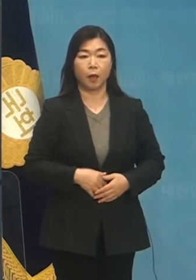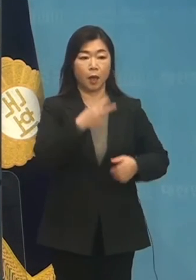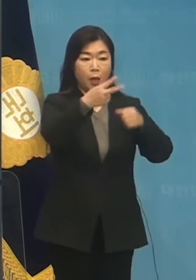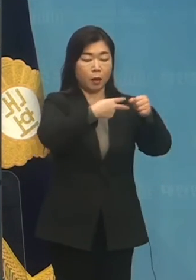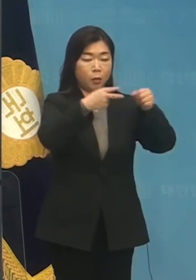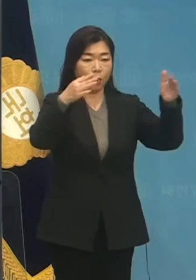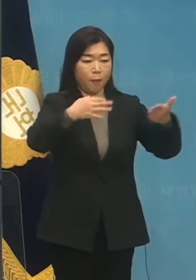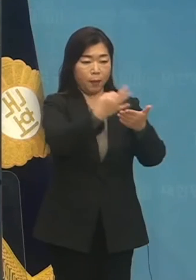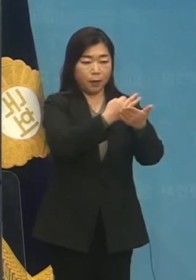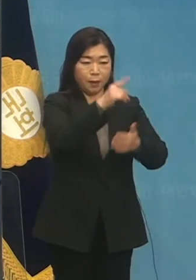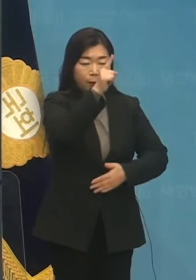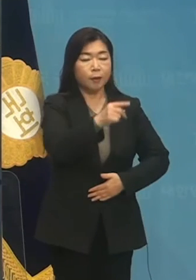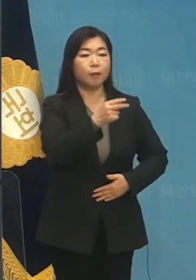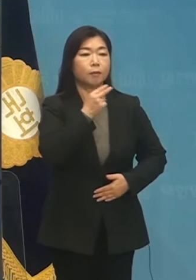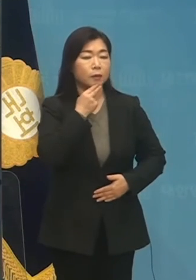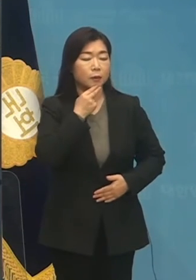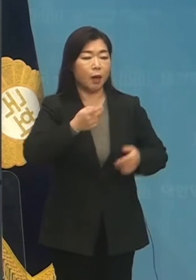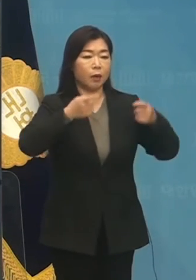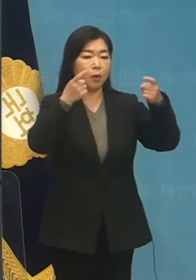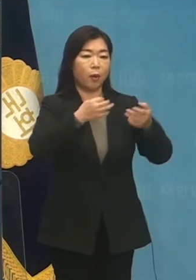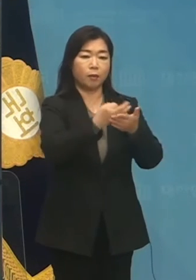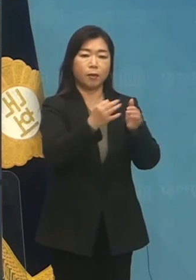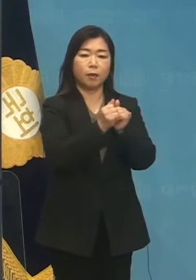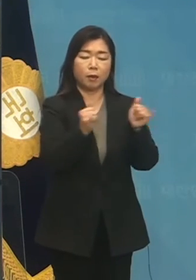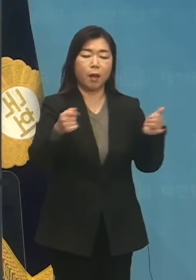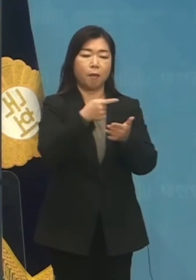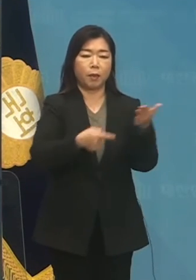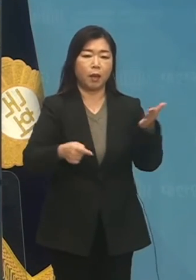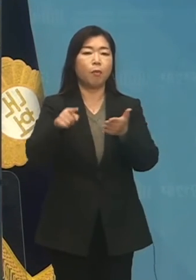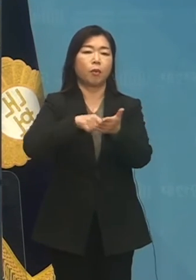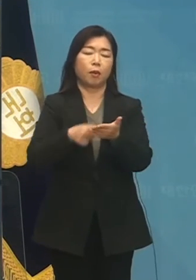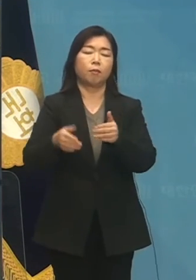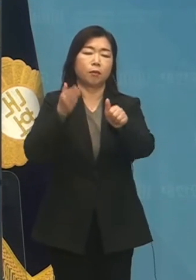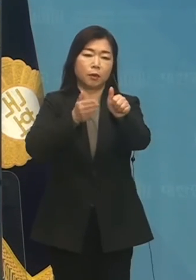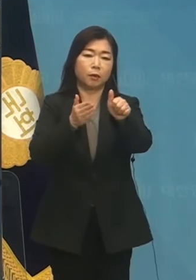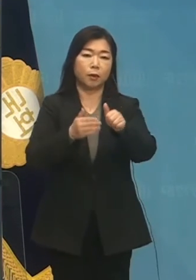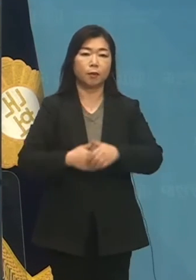2년간 매출이 없는 여행업계 피해 변상을 촉구합니다.